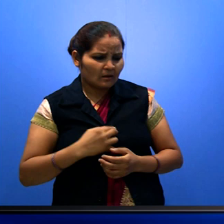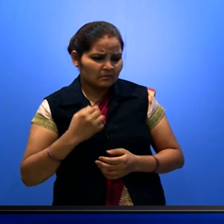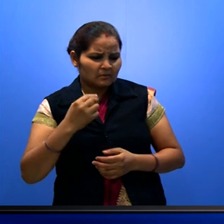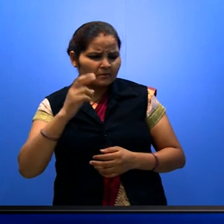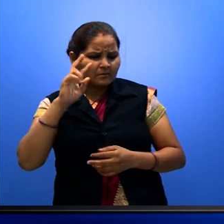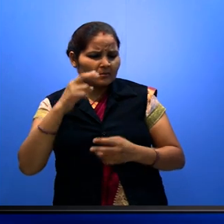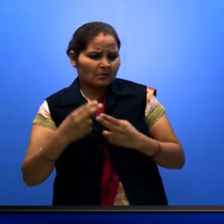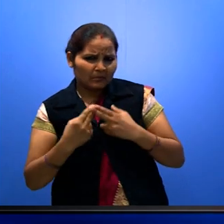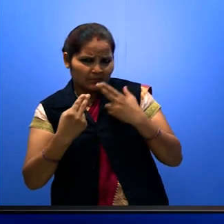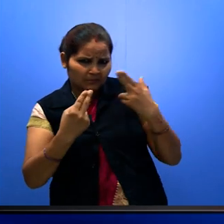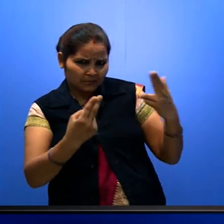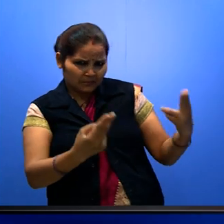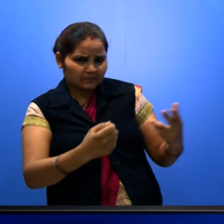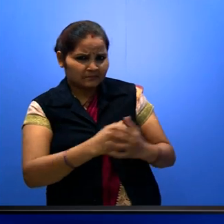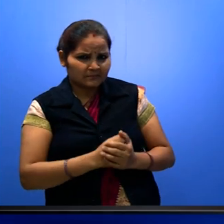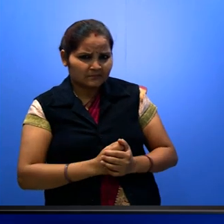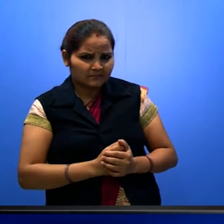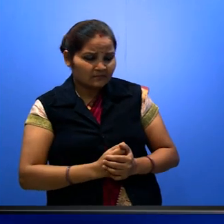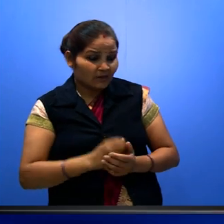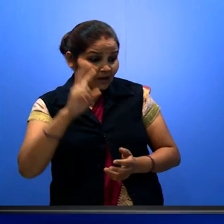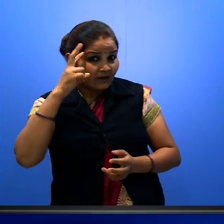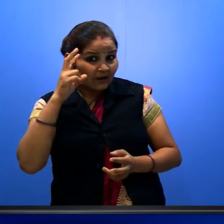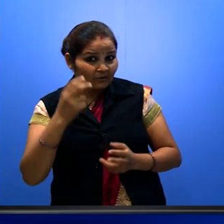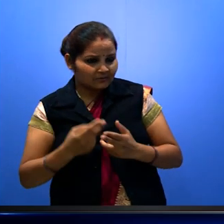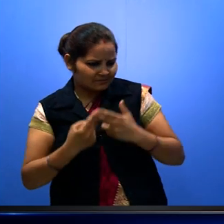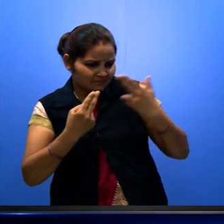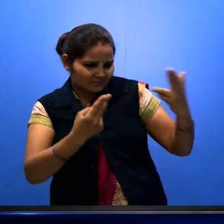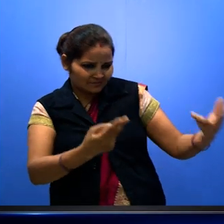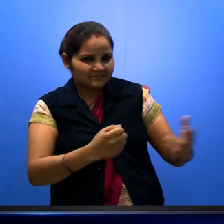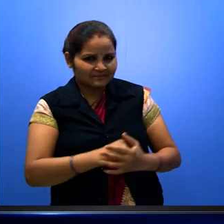अपनी शंका व्यक्त की, प्रश्न आगे रखा।